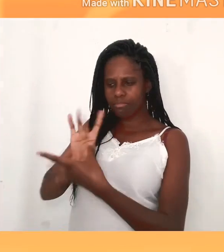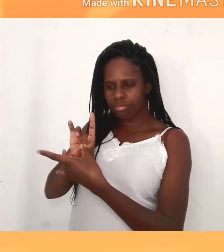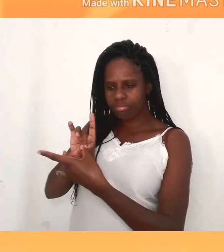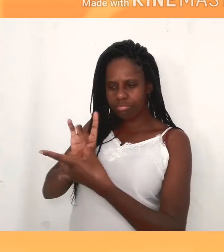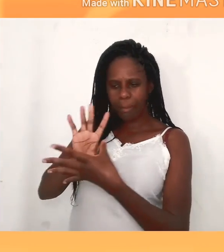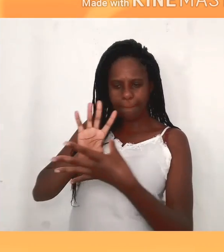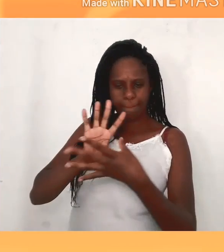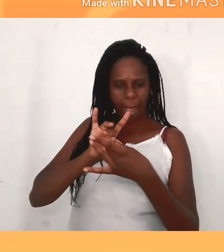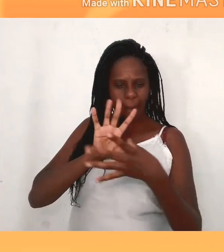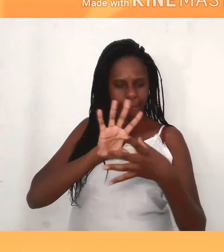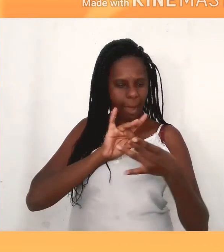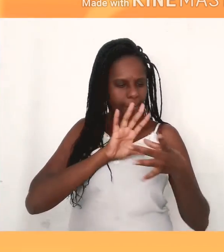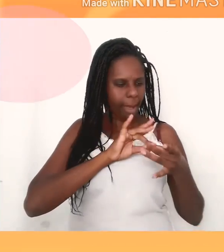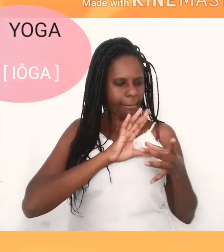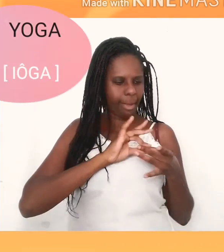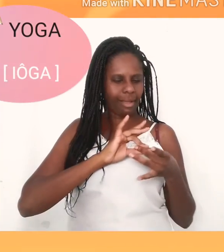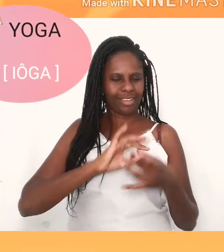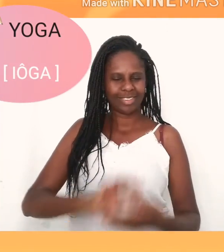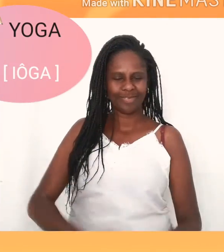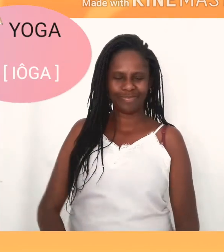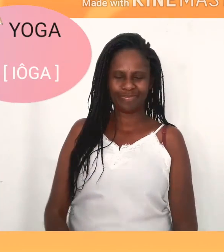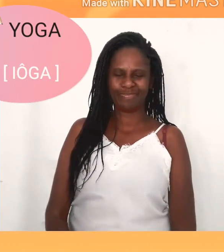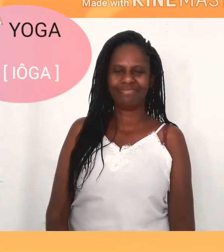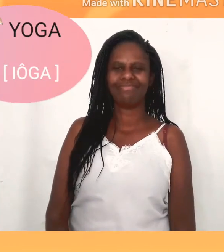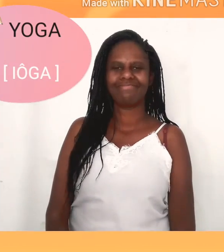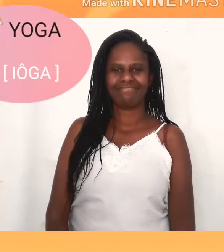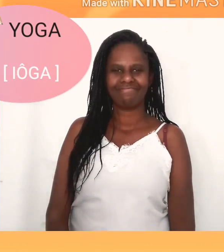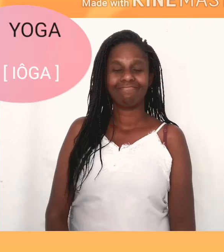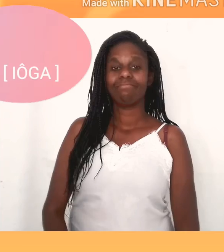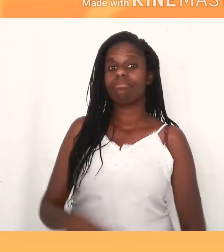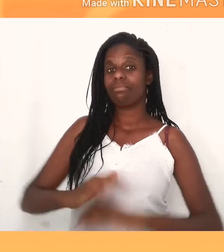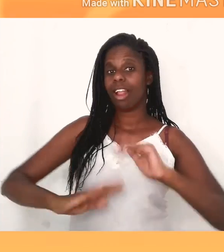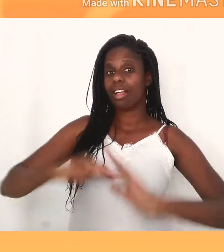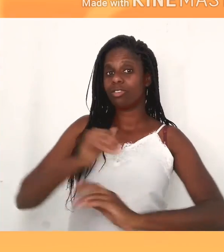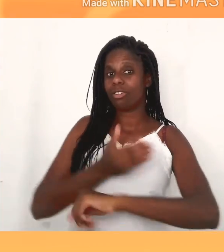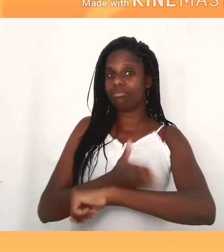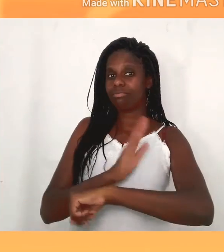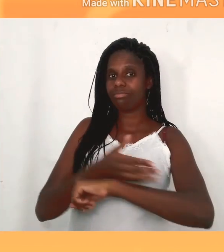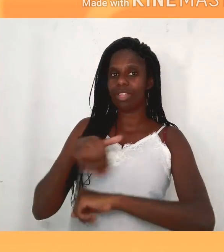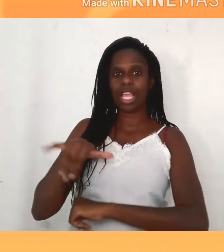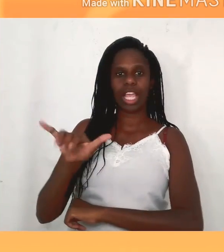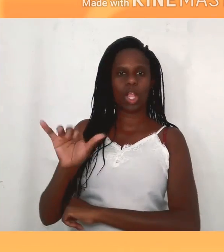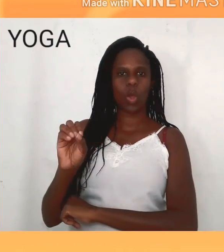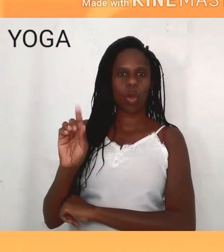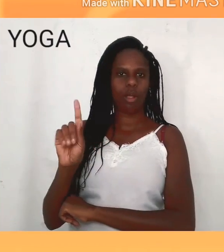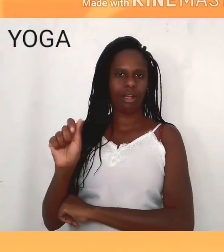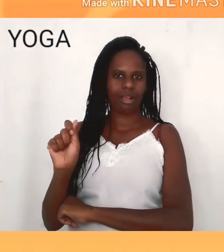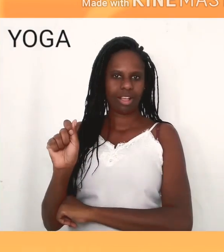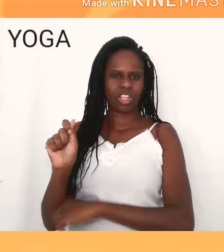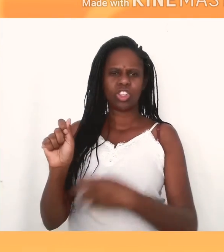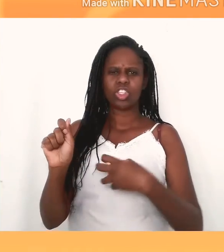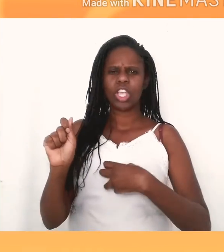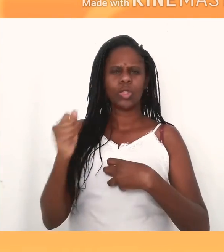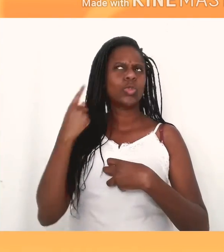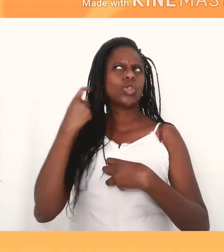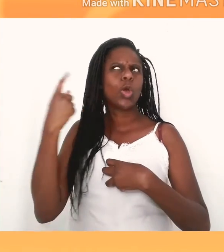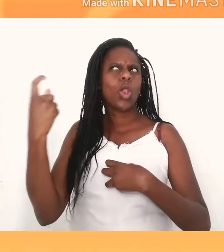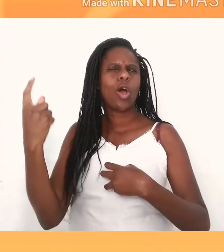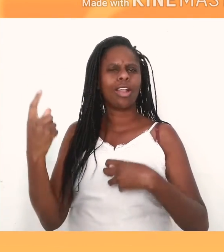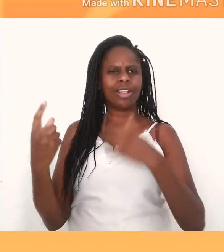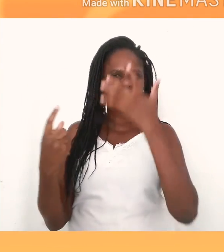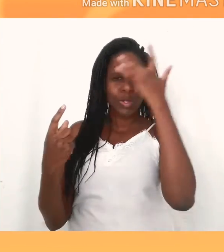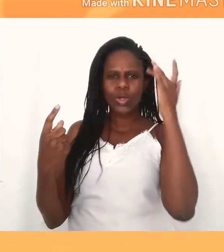Bom, então o yoga, né, no Brasil a gente às vezes fala yoga,